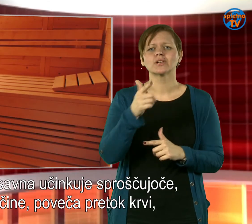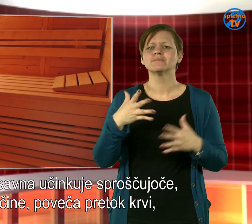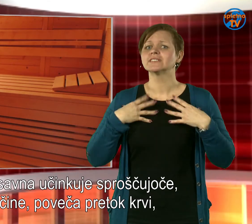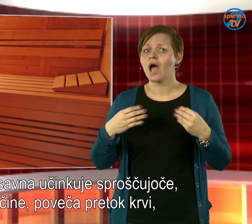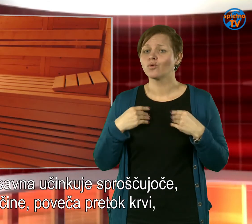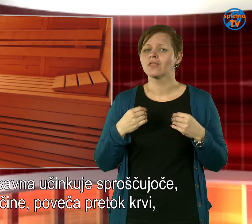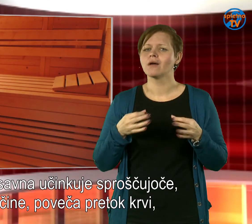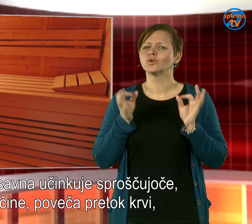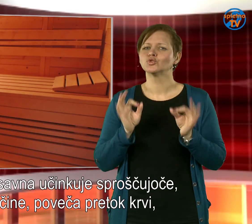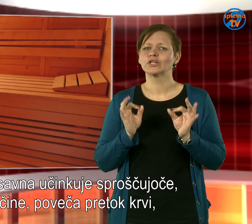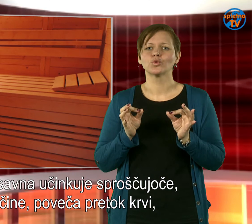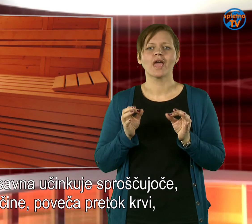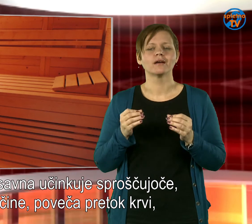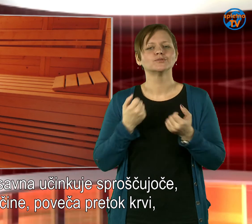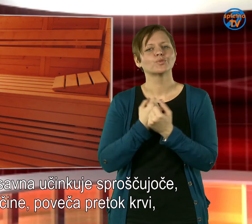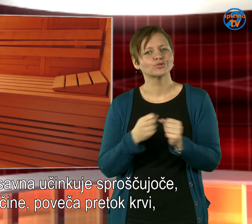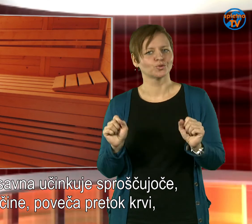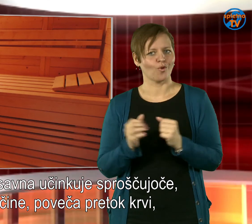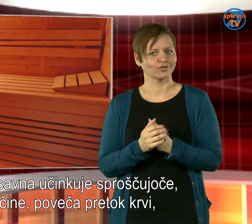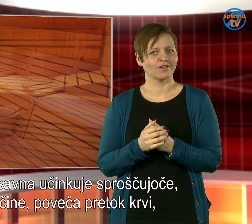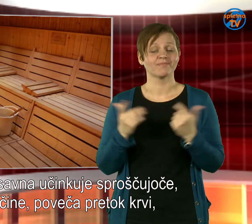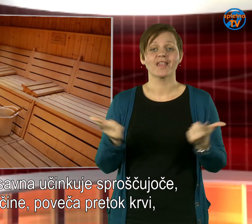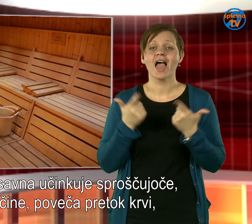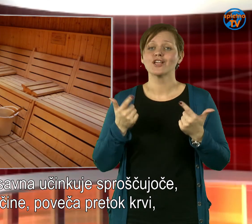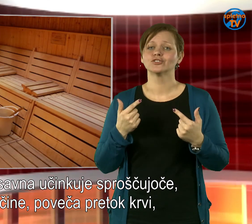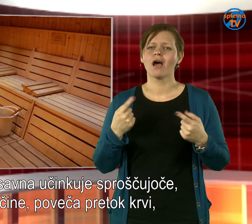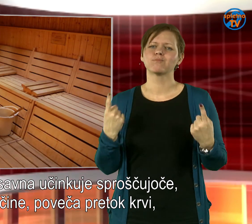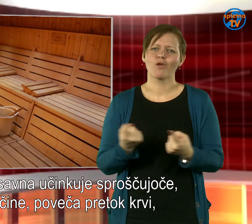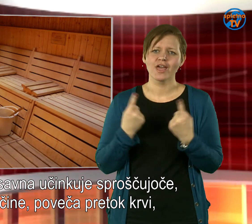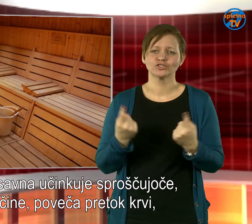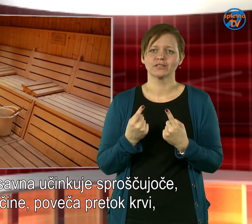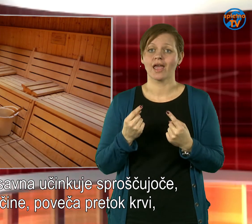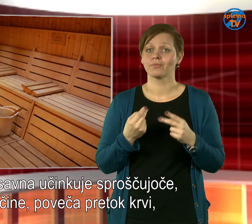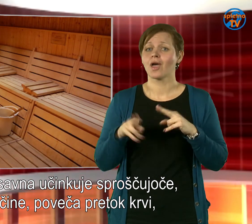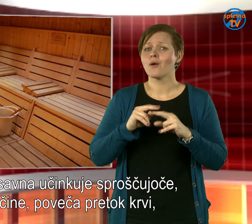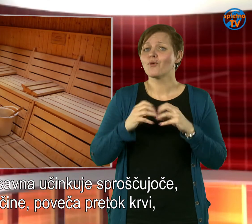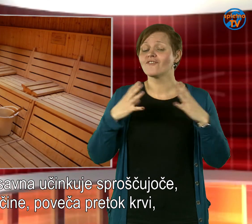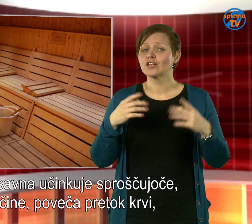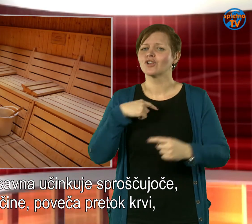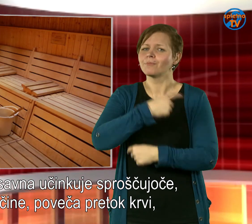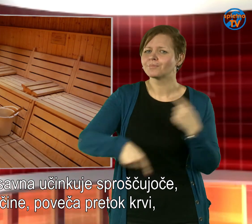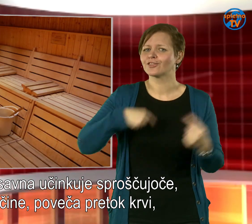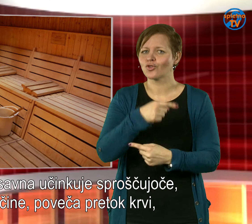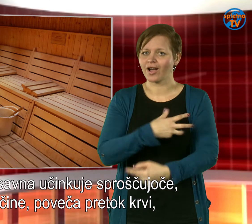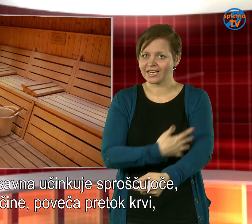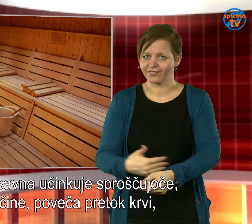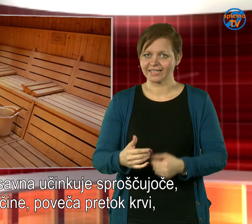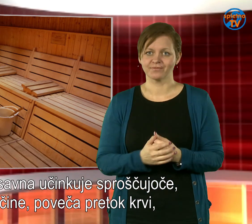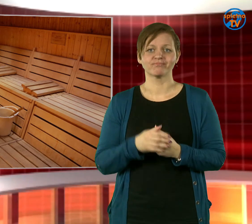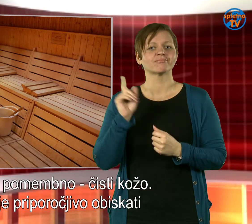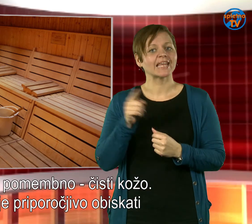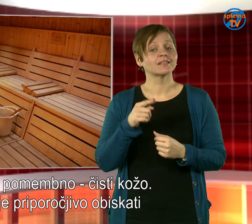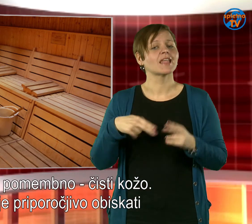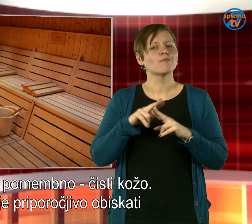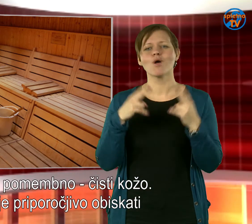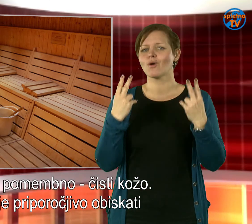Med drugim savna učinkuje sproščujoče, lajša bolečine, poveča pretok krvi in najbolj pomembno, čisti kožo.